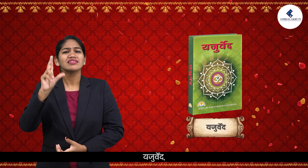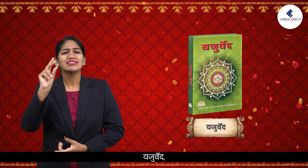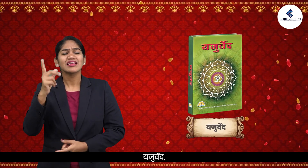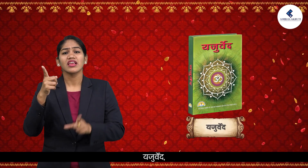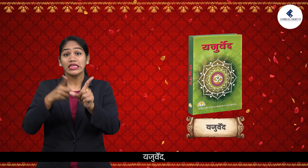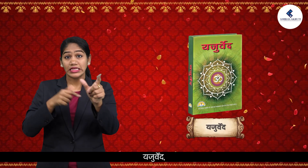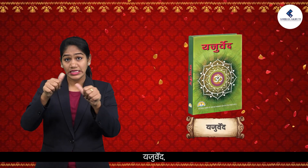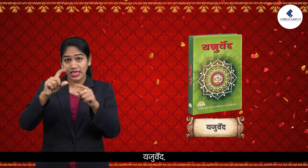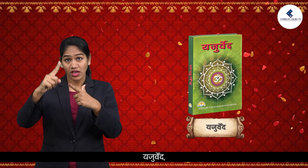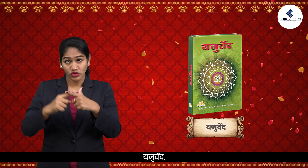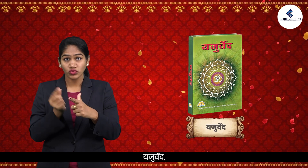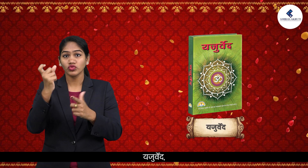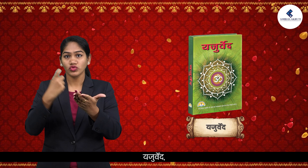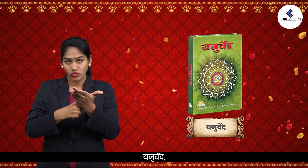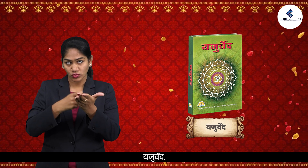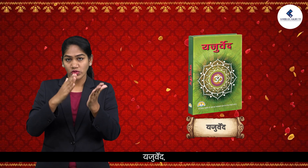यजुर्वेद,